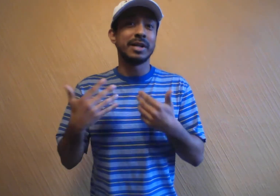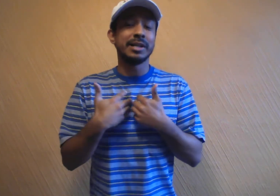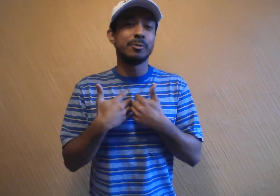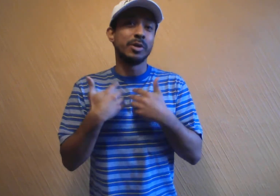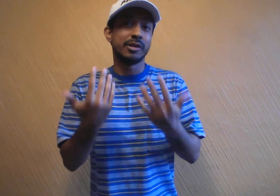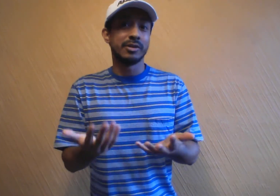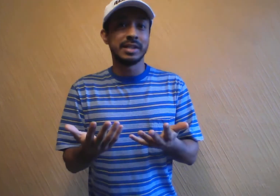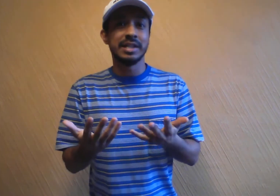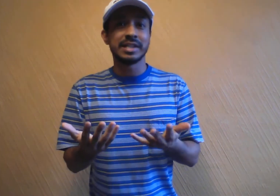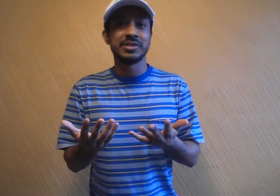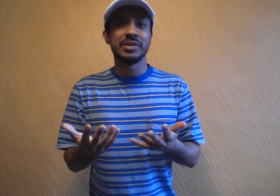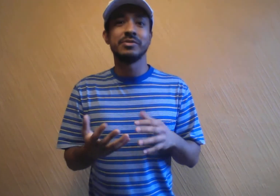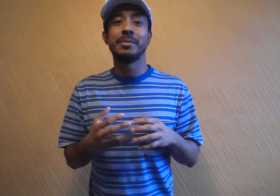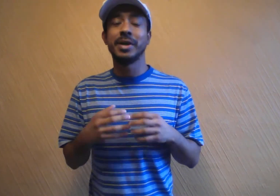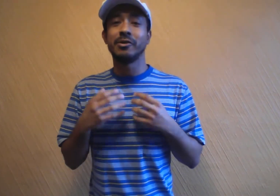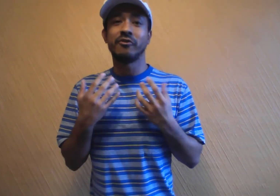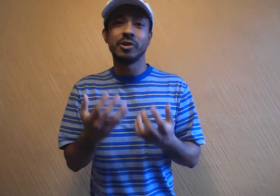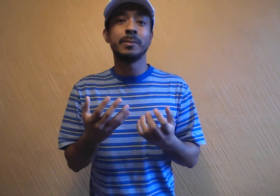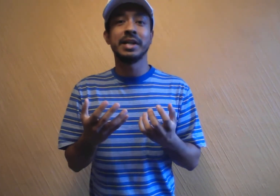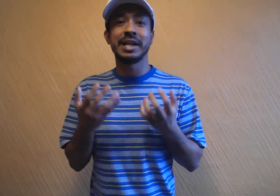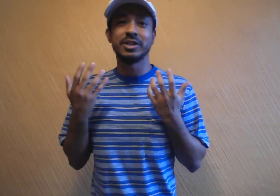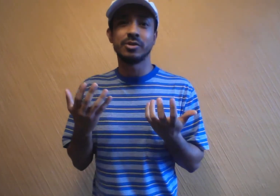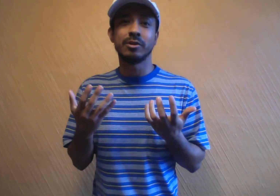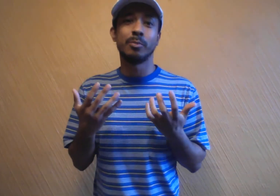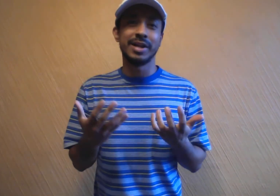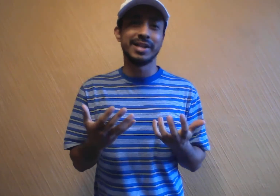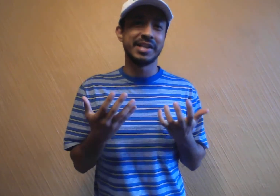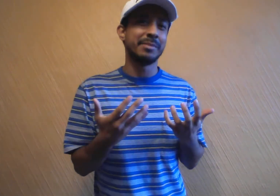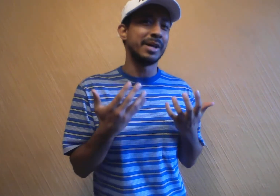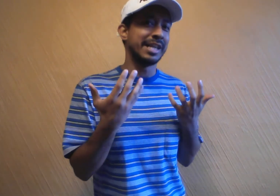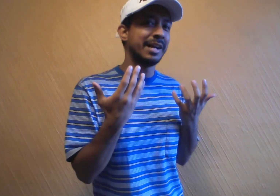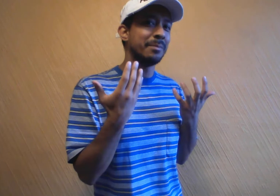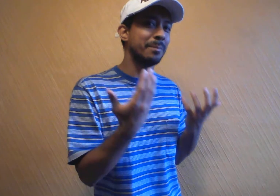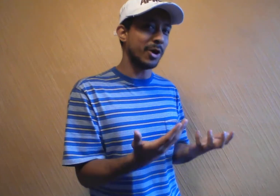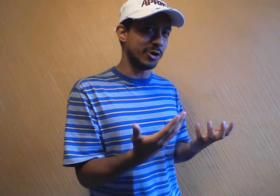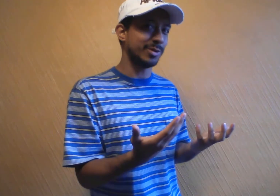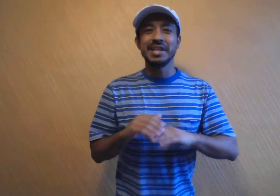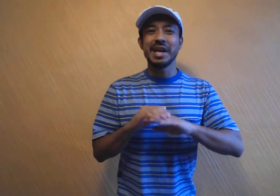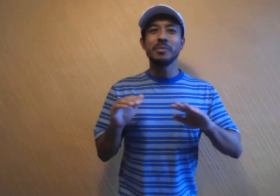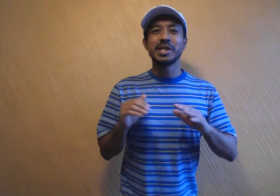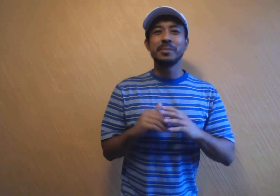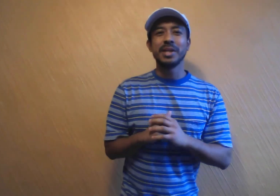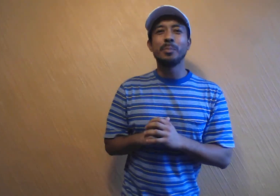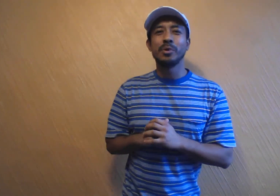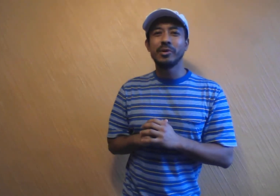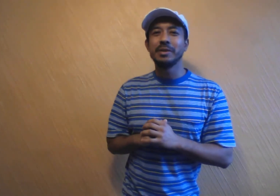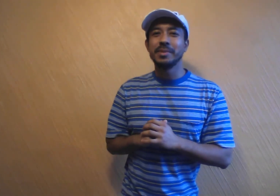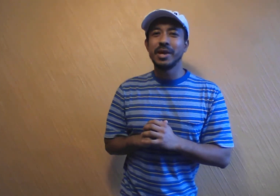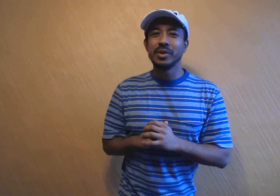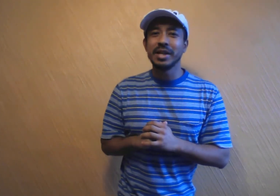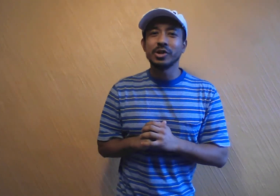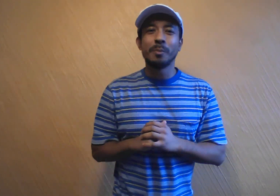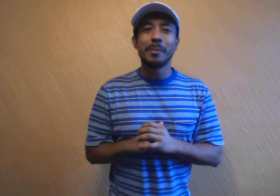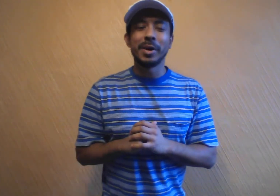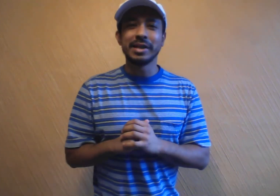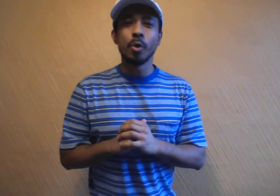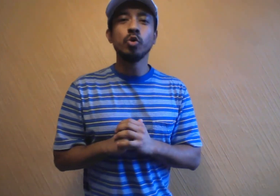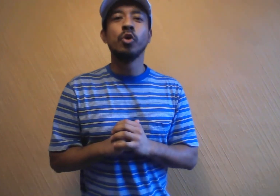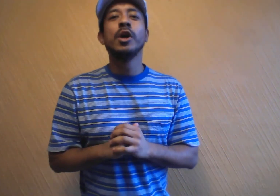mi caso, pues quiero hacer las canciones de una mejor forma para que solo lo pueda entender de manera mejor. Y hemos terminado por hoy el video de Ropa Parte 1.